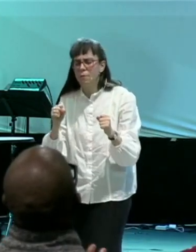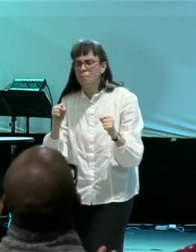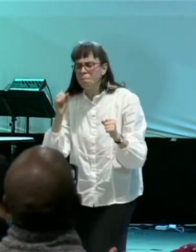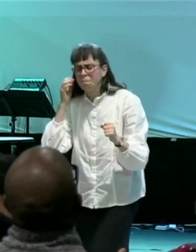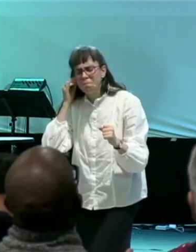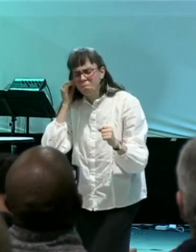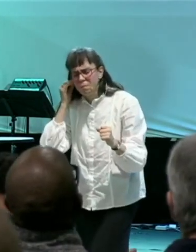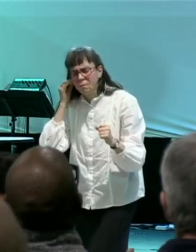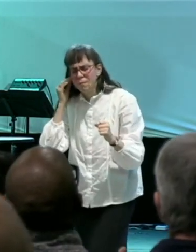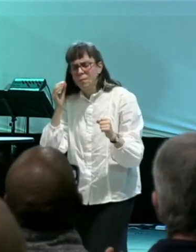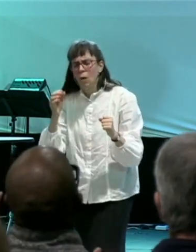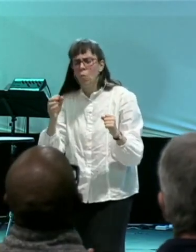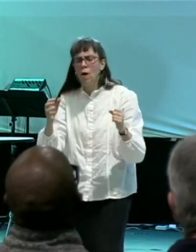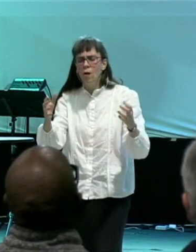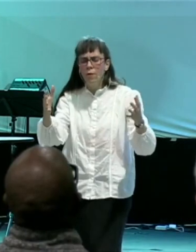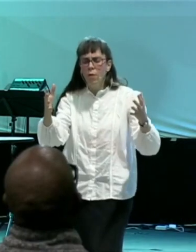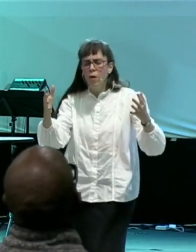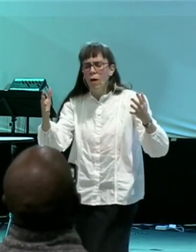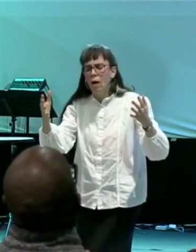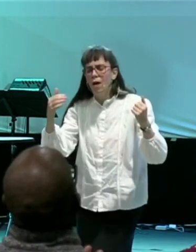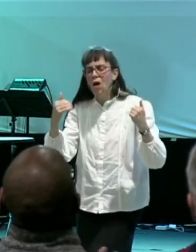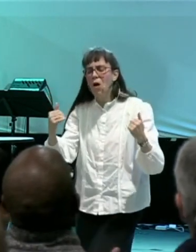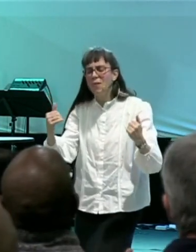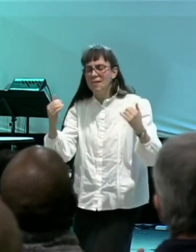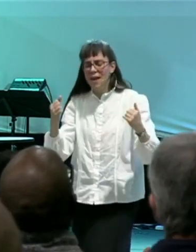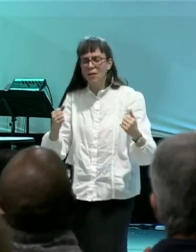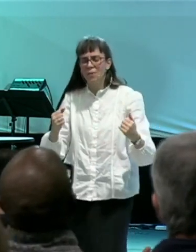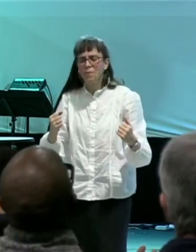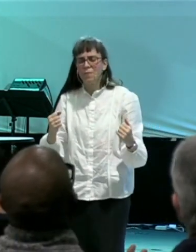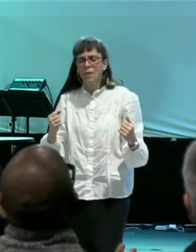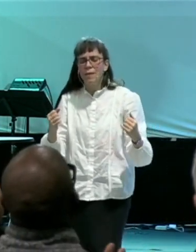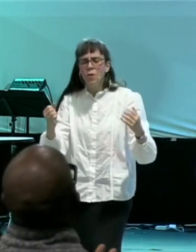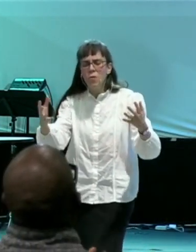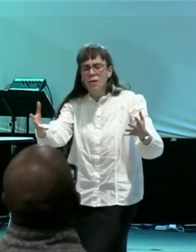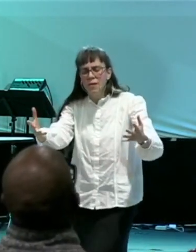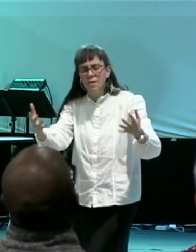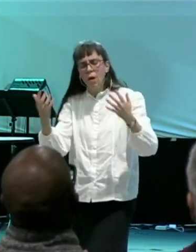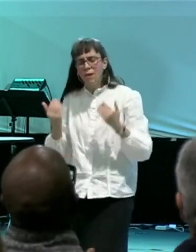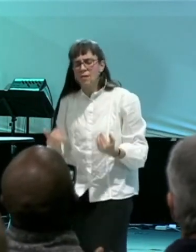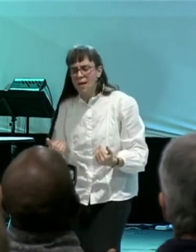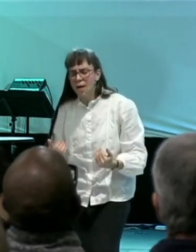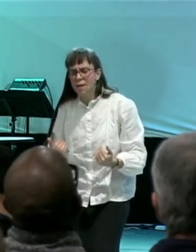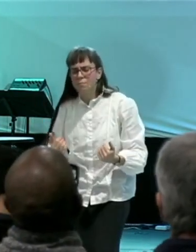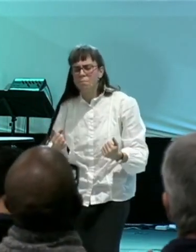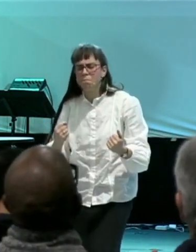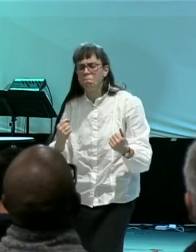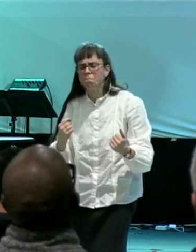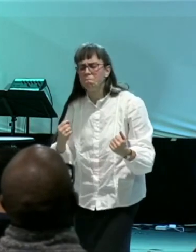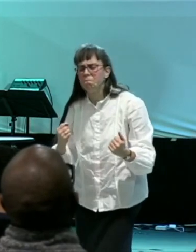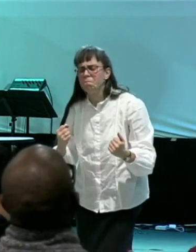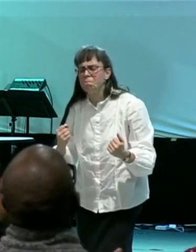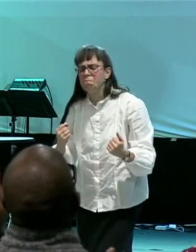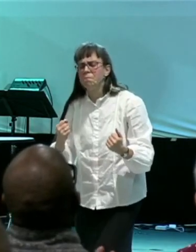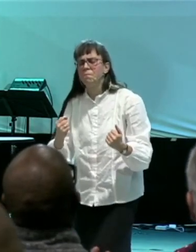Seigneur, mais nous sommes du côté du vainqueur. L'autorité est de notre côté. Nous avons reçu